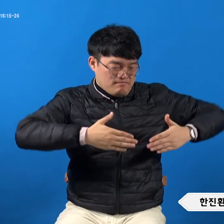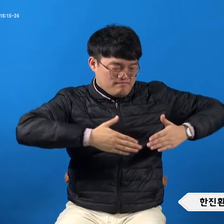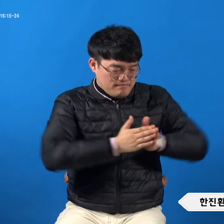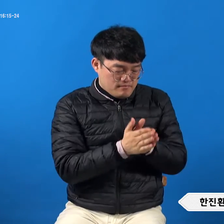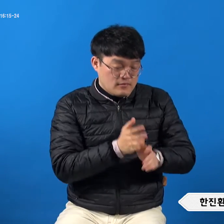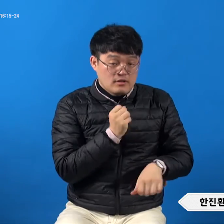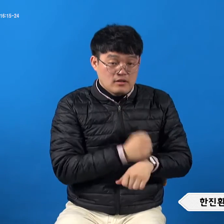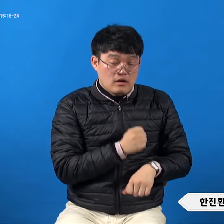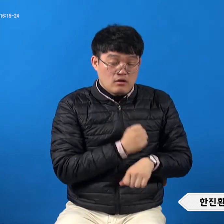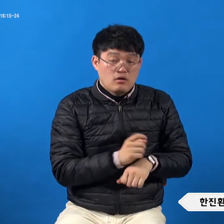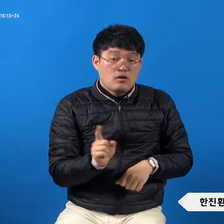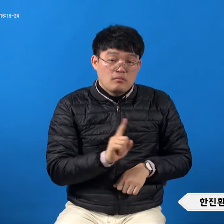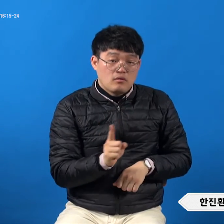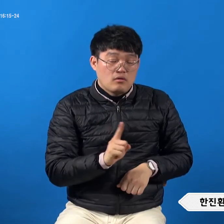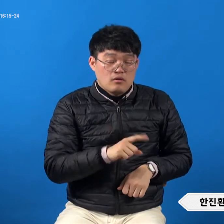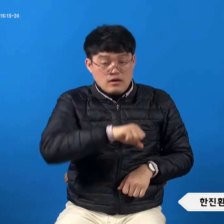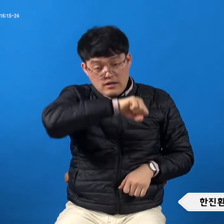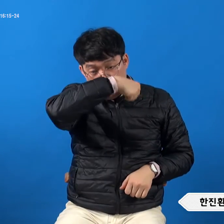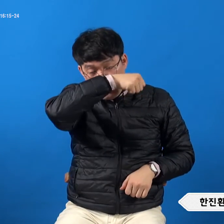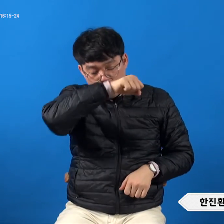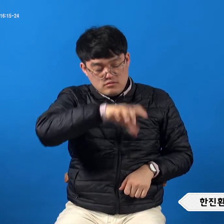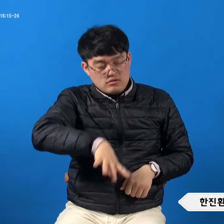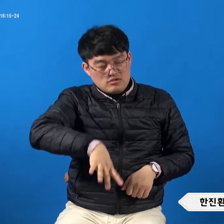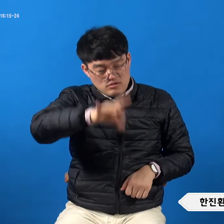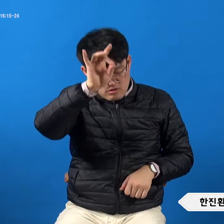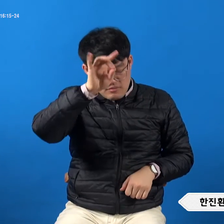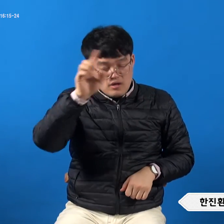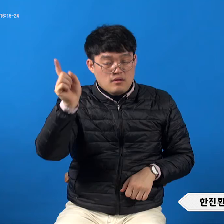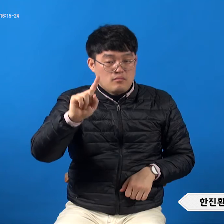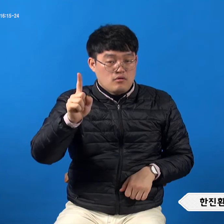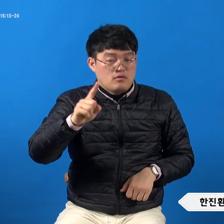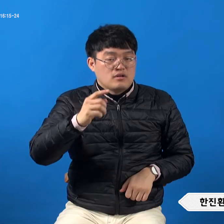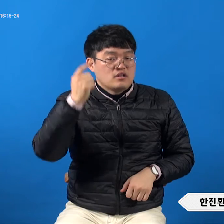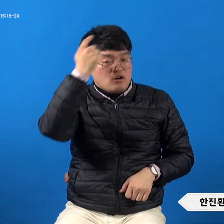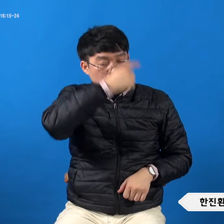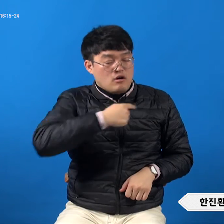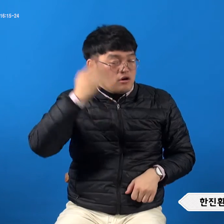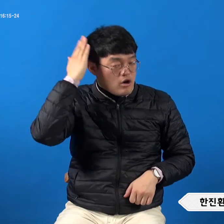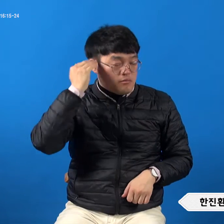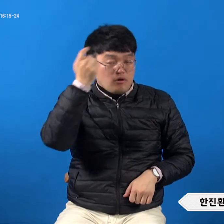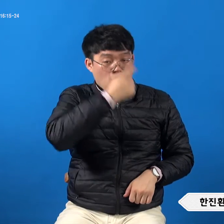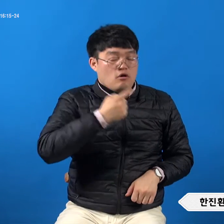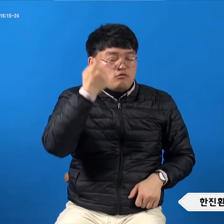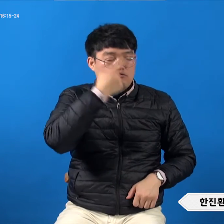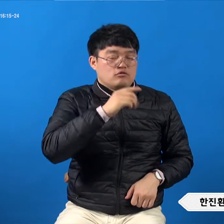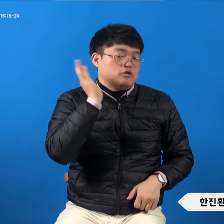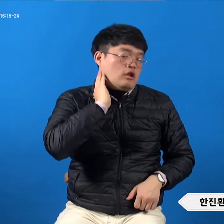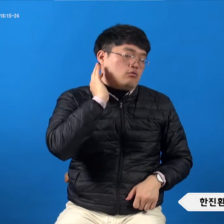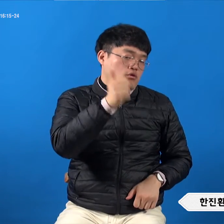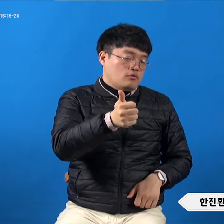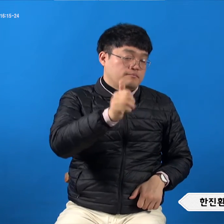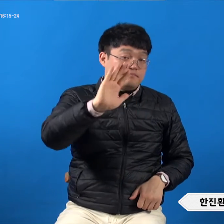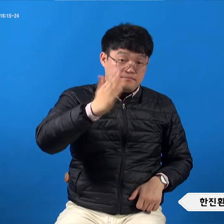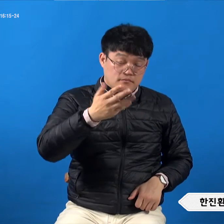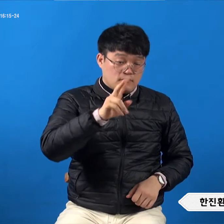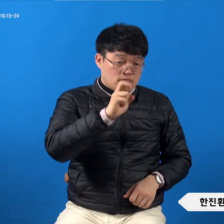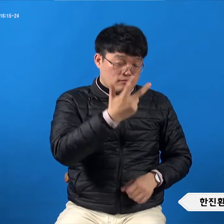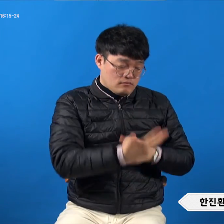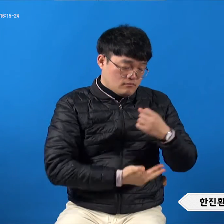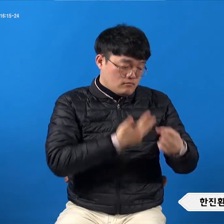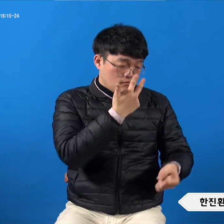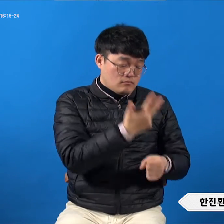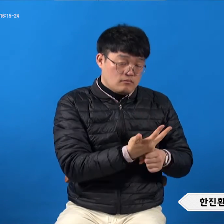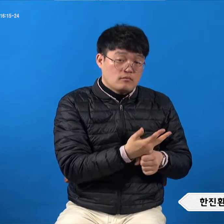남아공 최초의 대통령이 됐지 않습니까? 흑인 대통령이. 어떻게 그 27년 동안 그 열악한